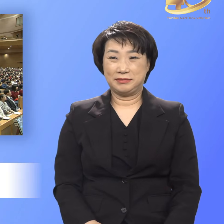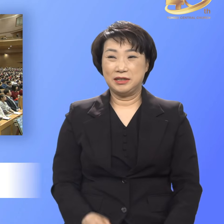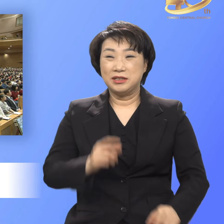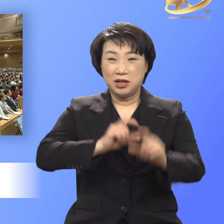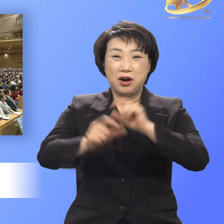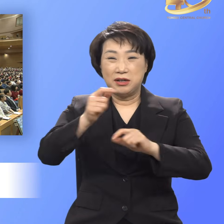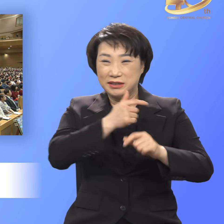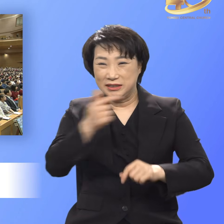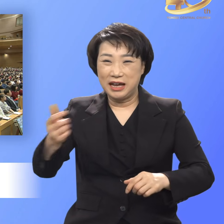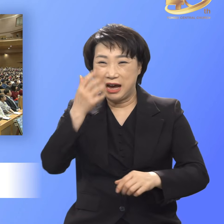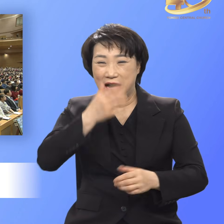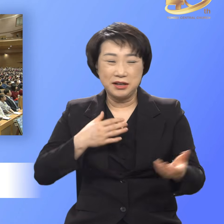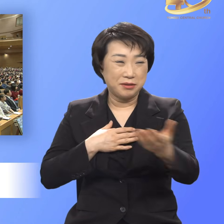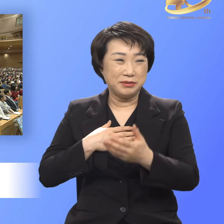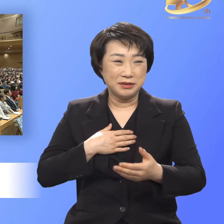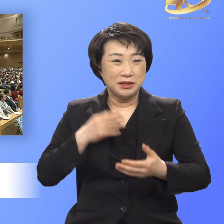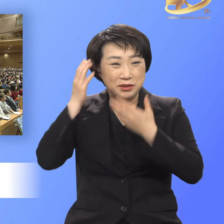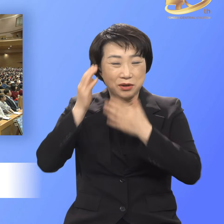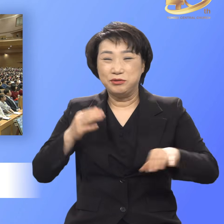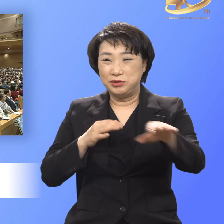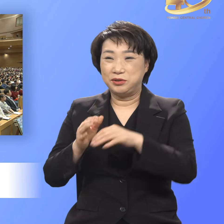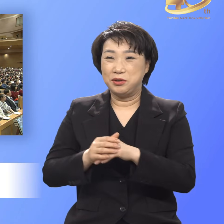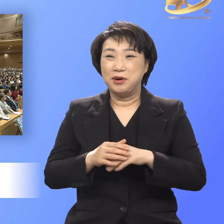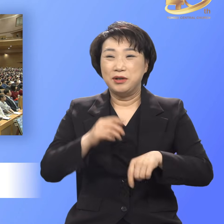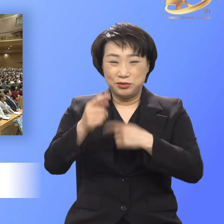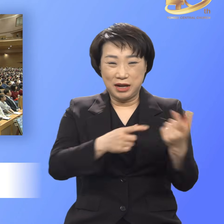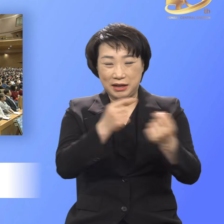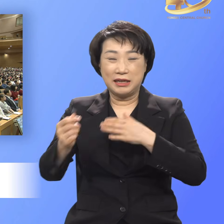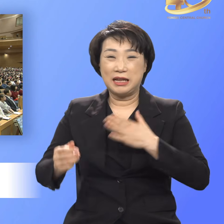더 크게 나는 혼자가 아니다.